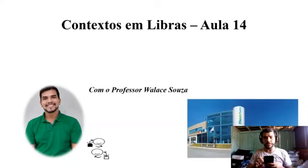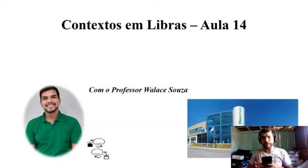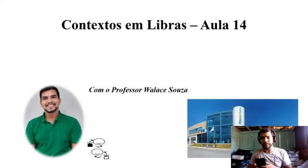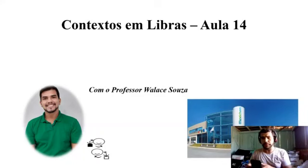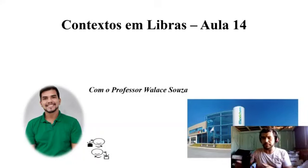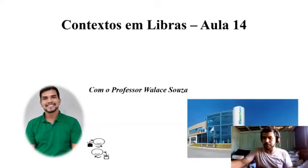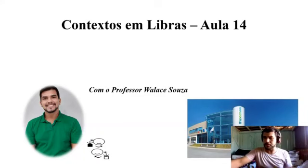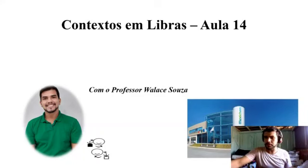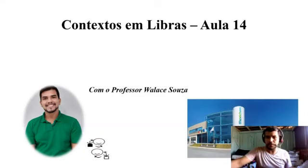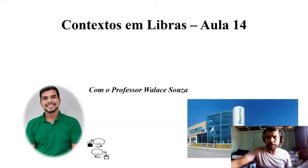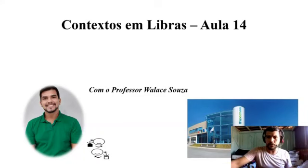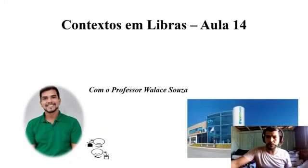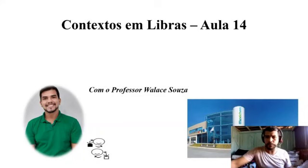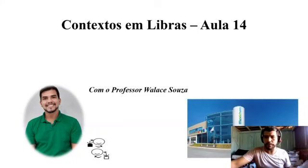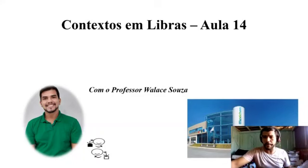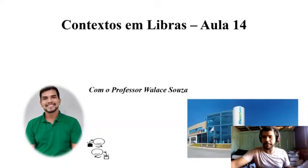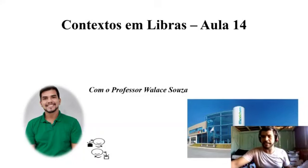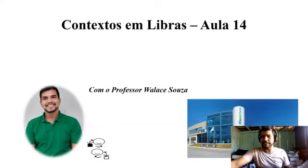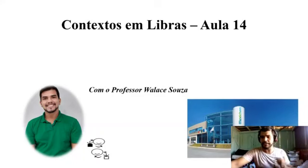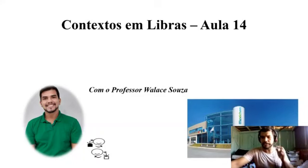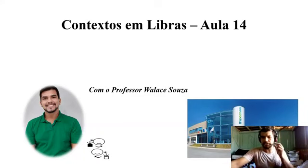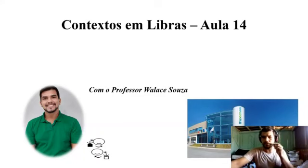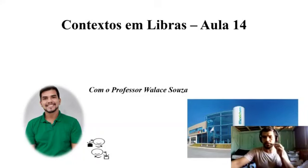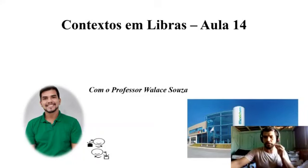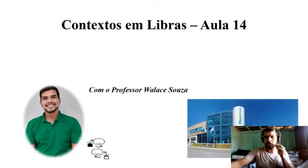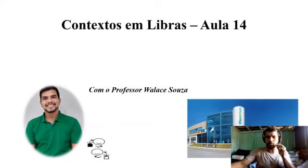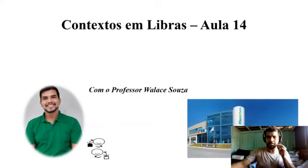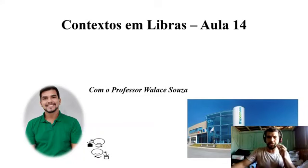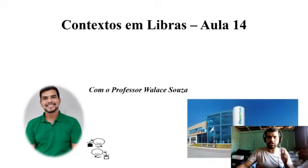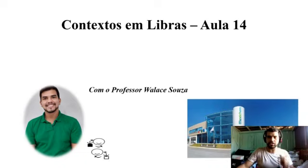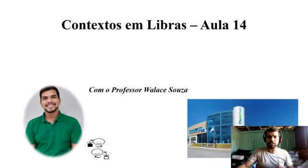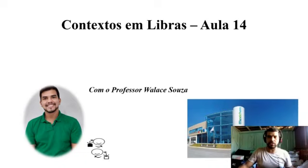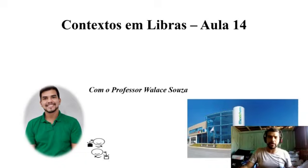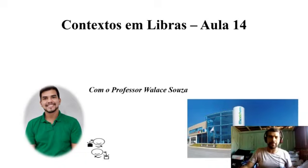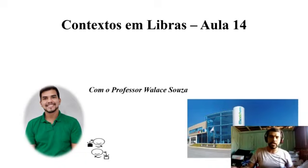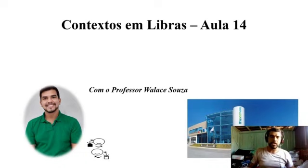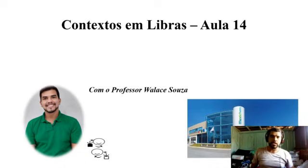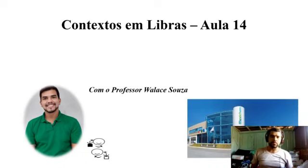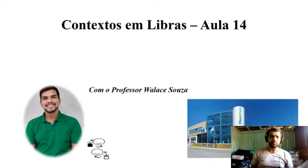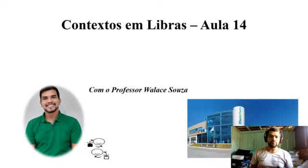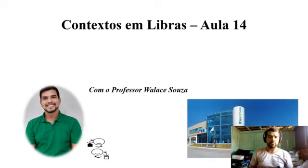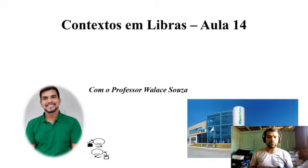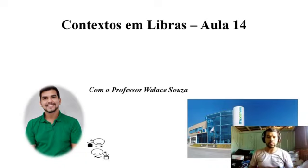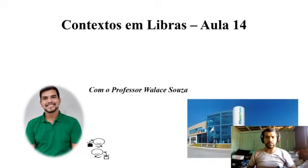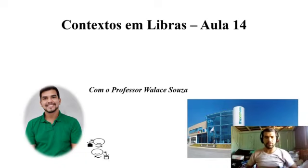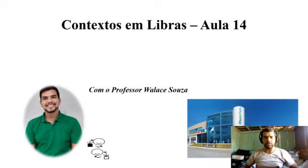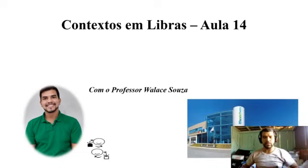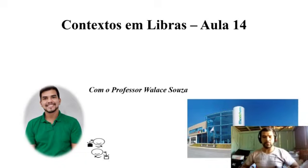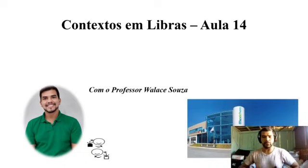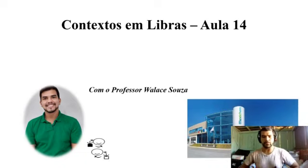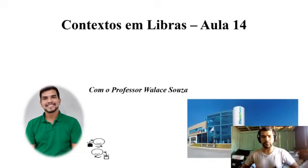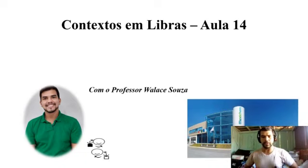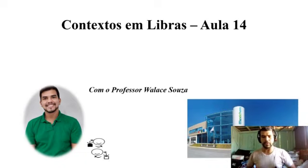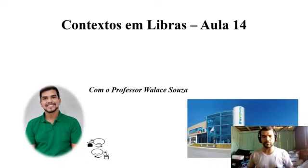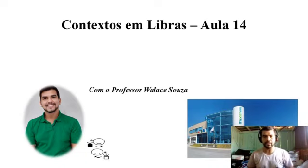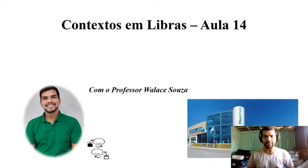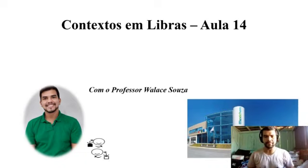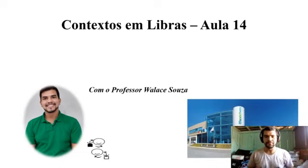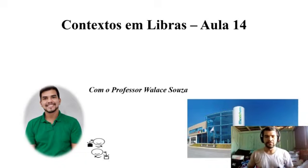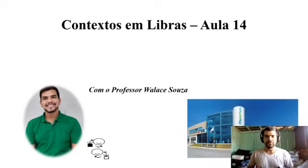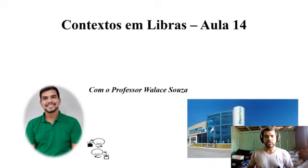Boa tarde, meus queridos. Se vocês ouvirem algum som a mais extra fora ao ambiente, ignorem. Bom, voltamos novamente depois de um longo